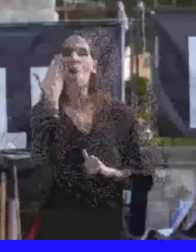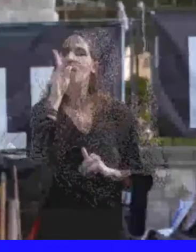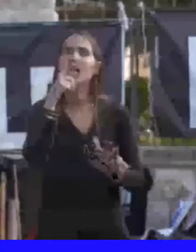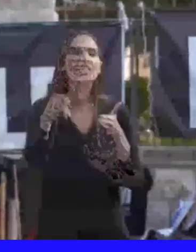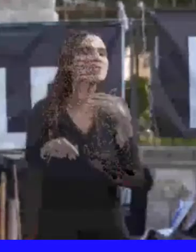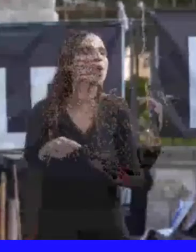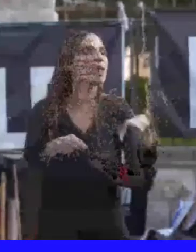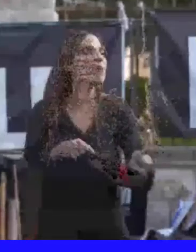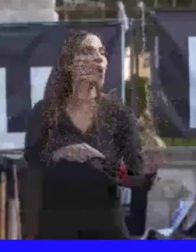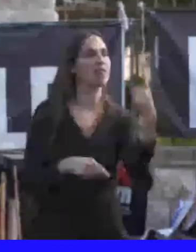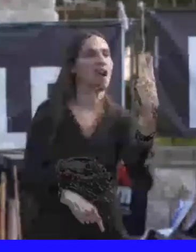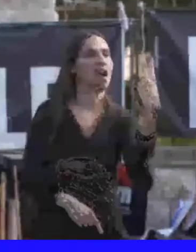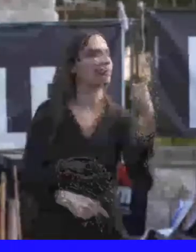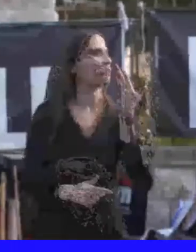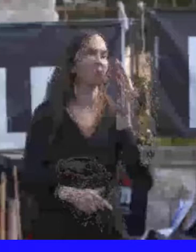בוגד אחד.